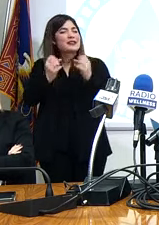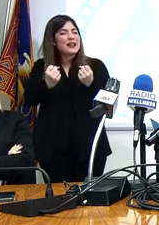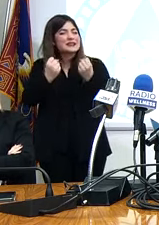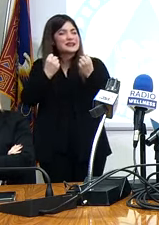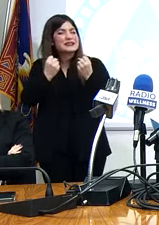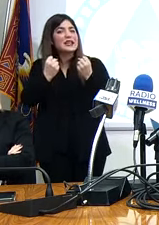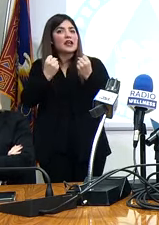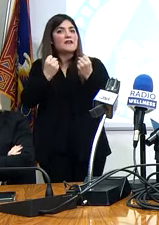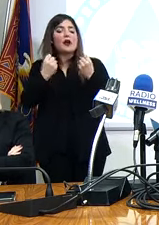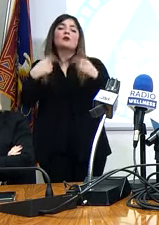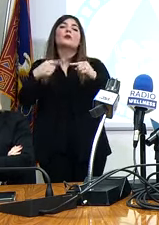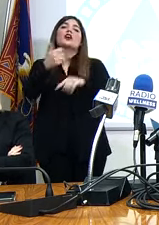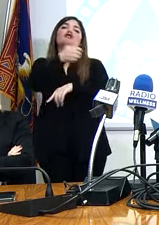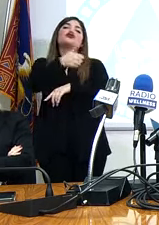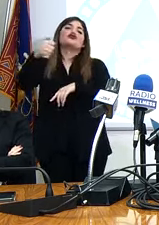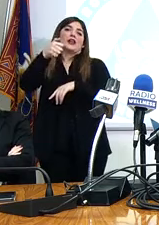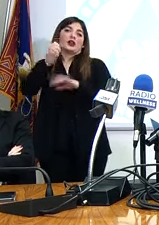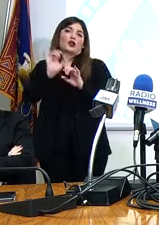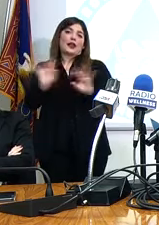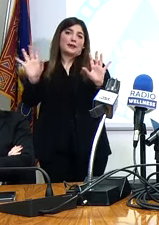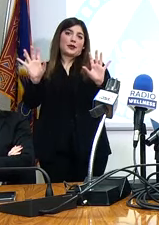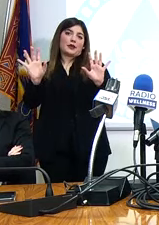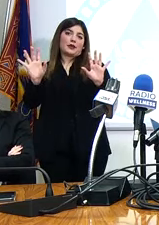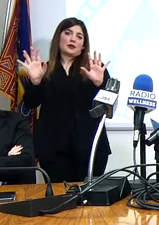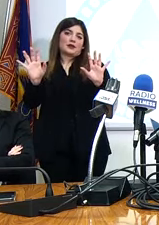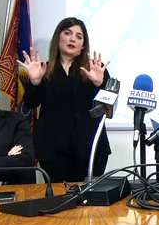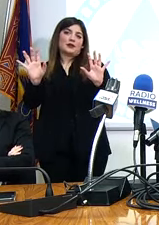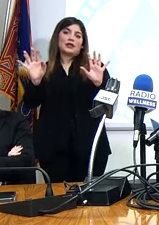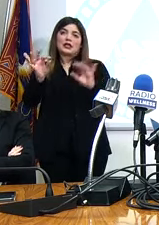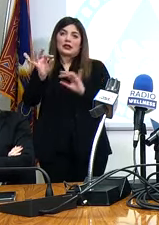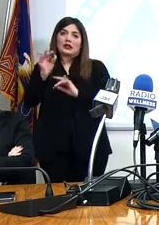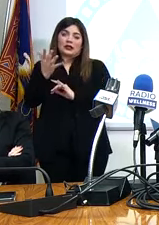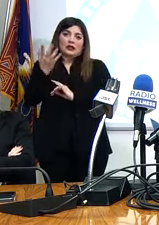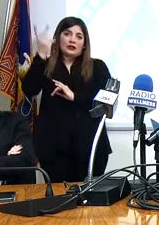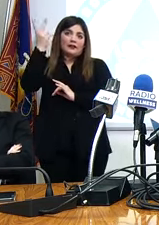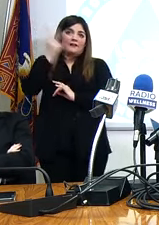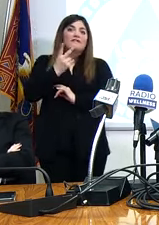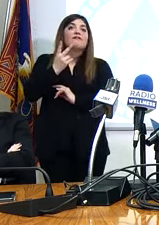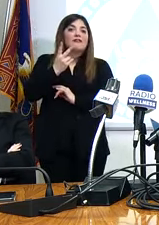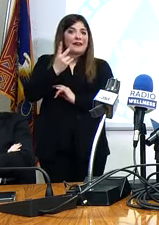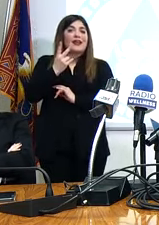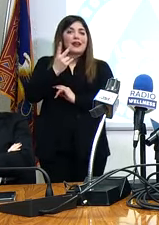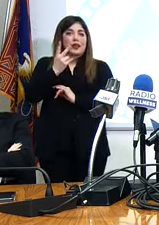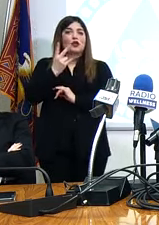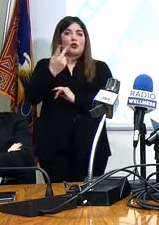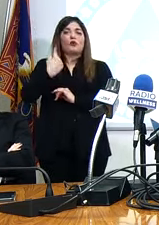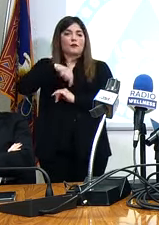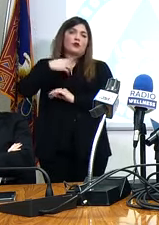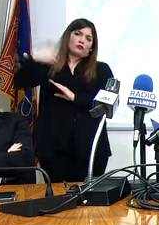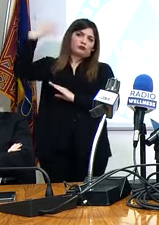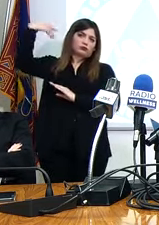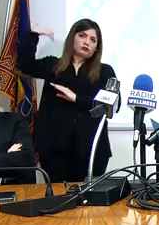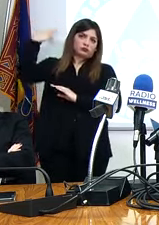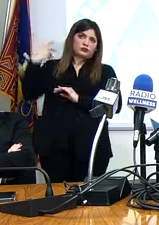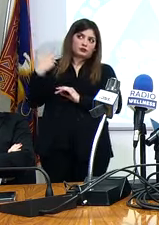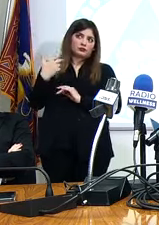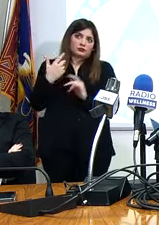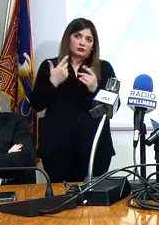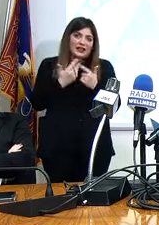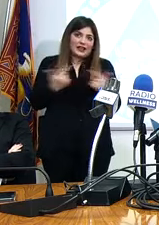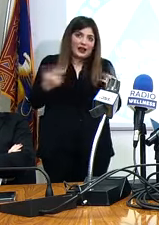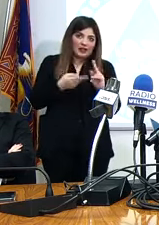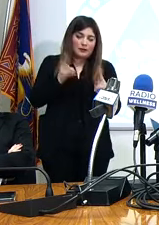contavamo i posti sulle dita di una mano, diciamo i posti che avevamo attivato, ma quelli attivabili ce li avevamo. Sto parlando di posti